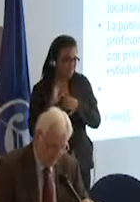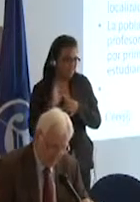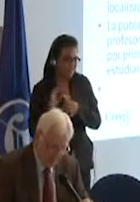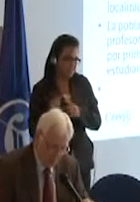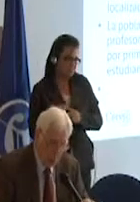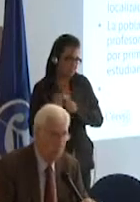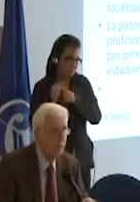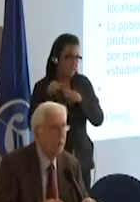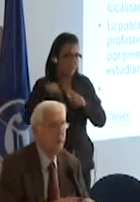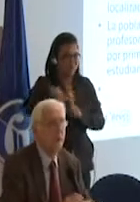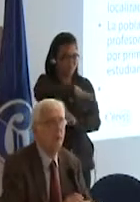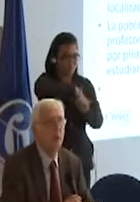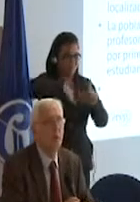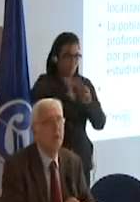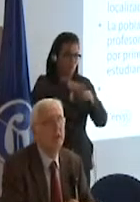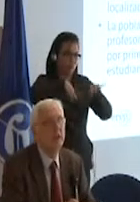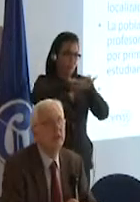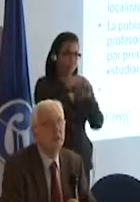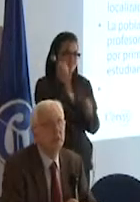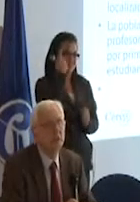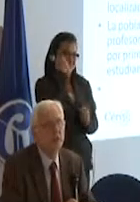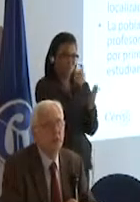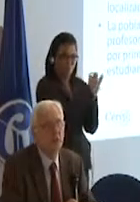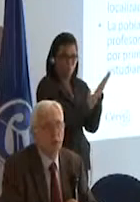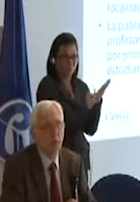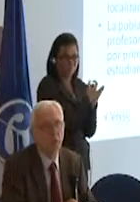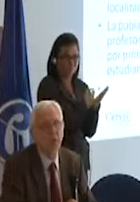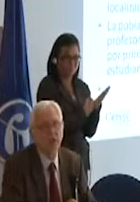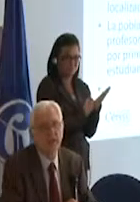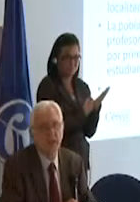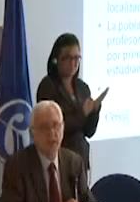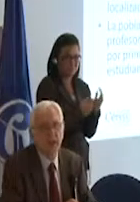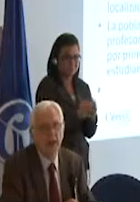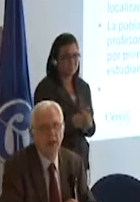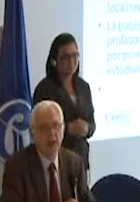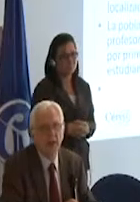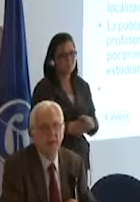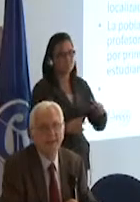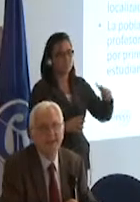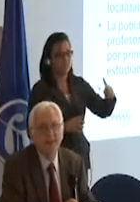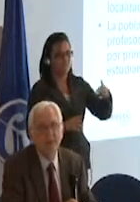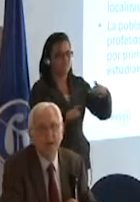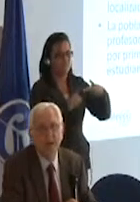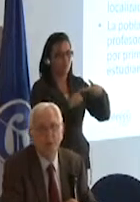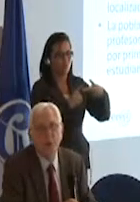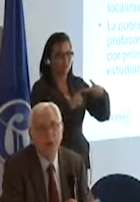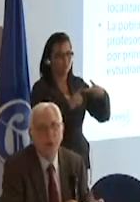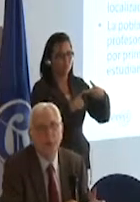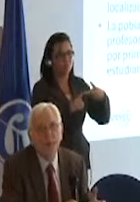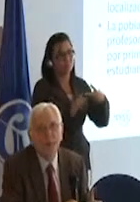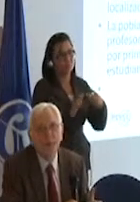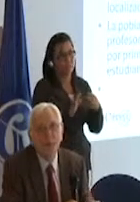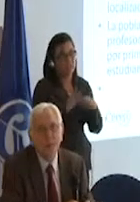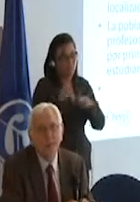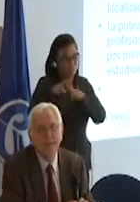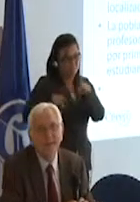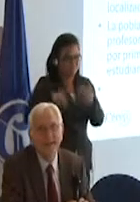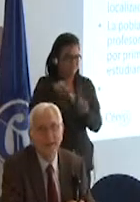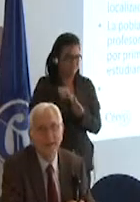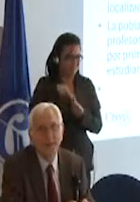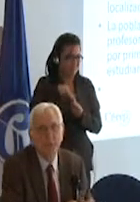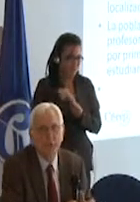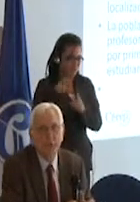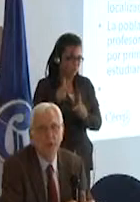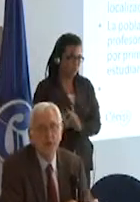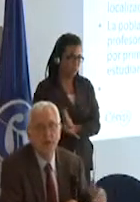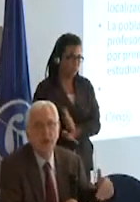para entender las encuestas. Segundo, existe en el caso de algunos estudiantes